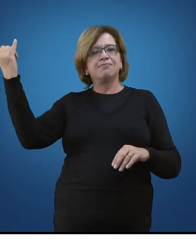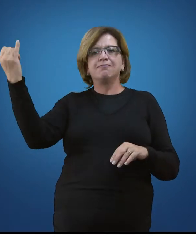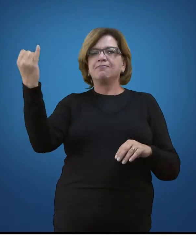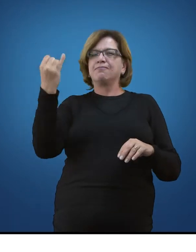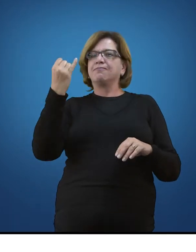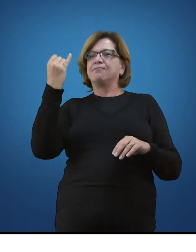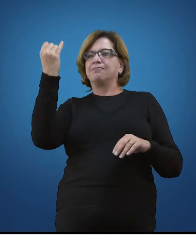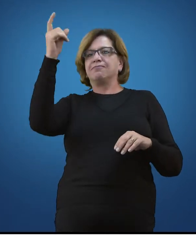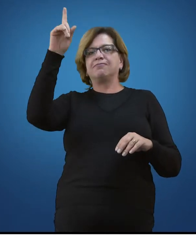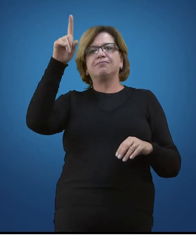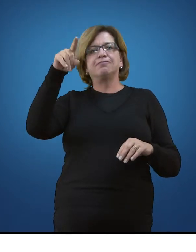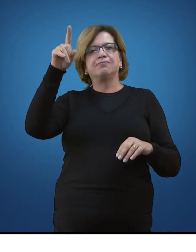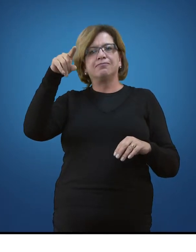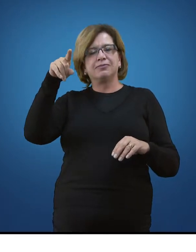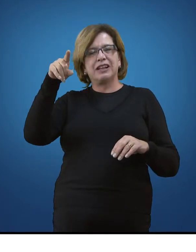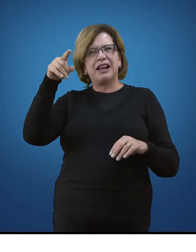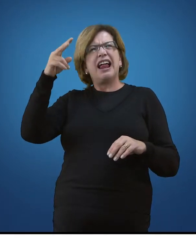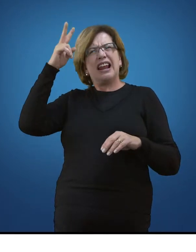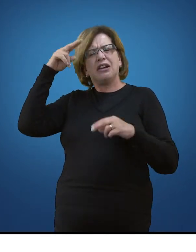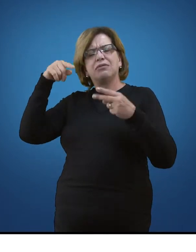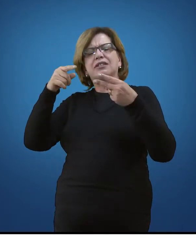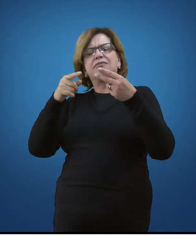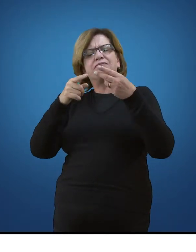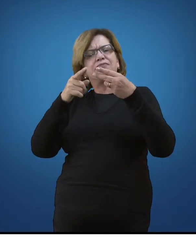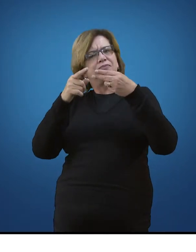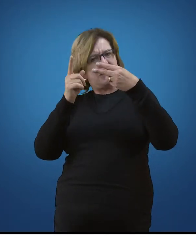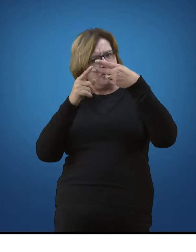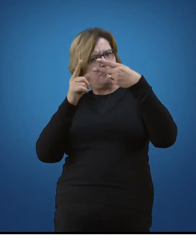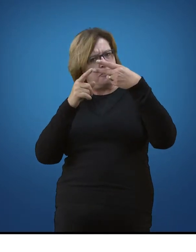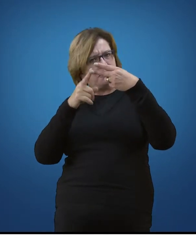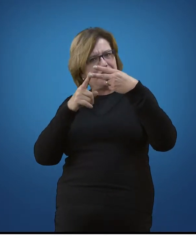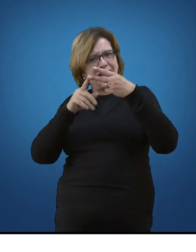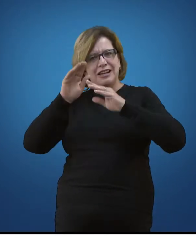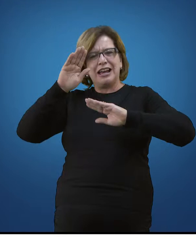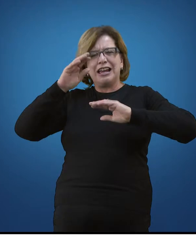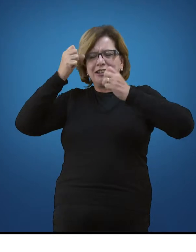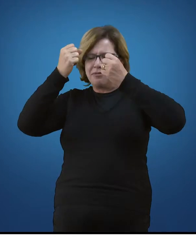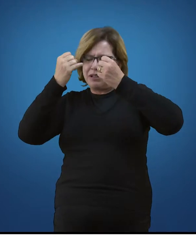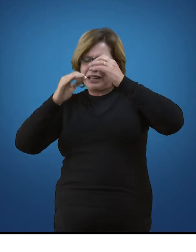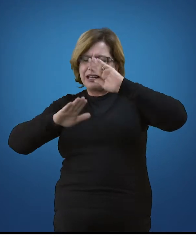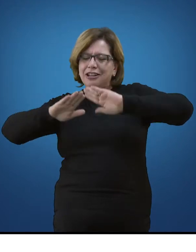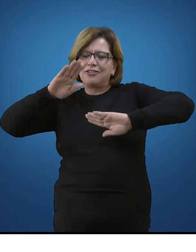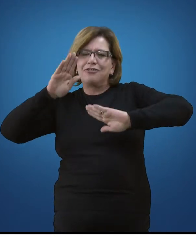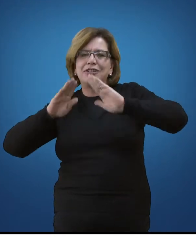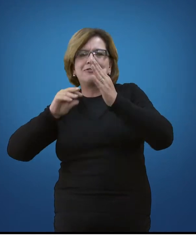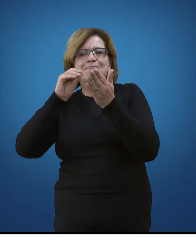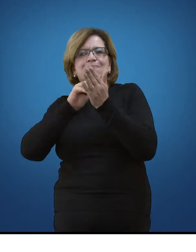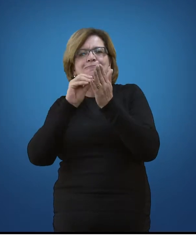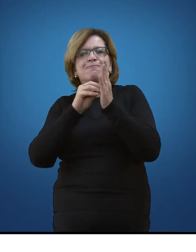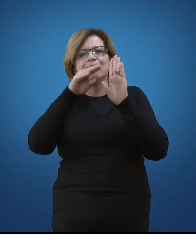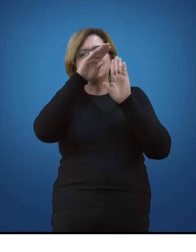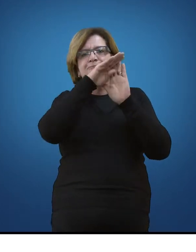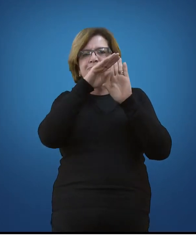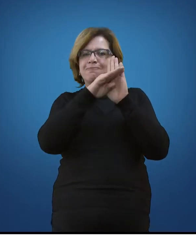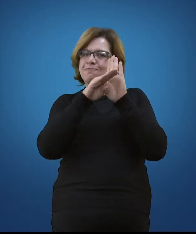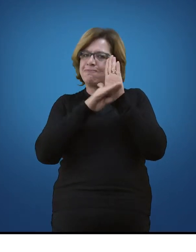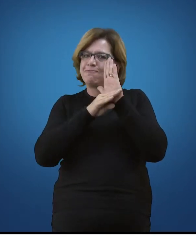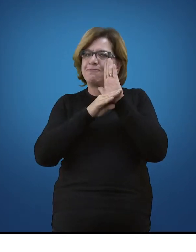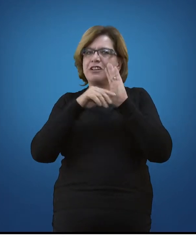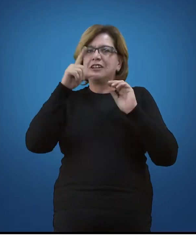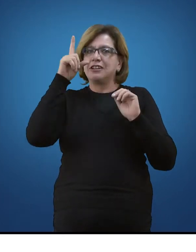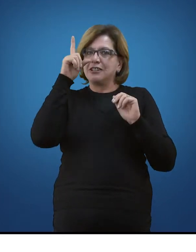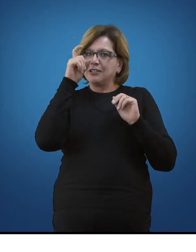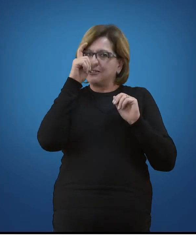importante. Lembro que na unidade 2 eu falei que algumas situações de falta de planejamento são